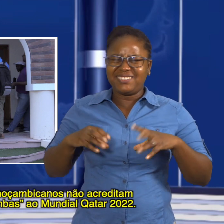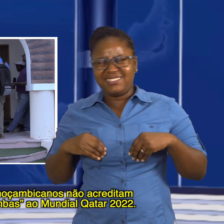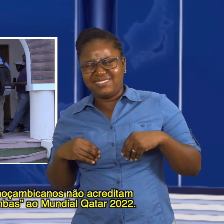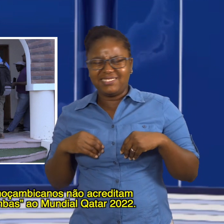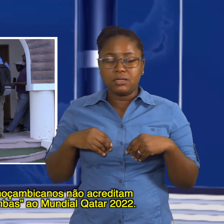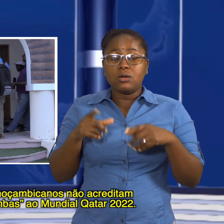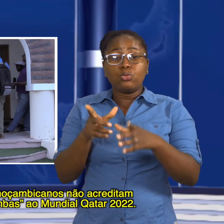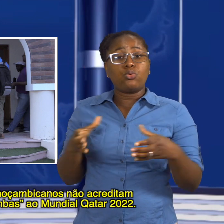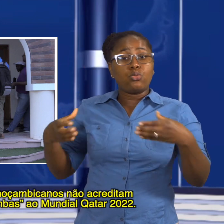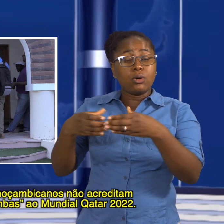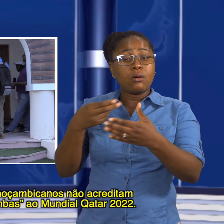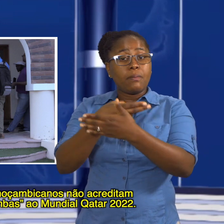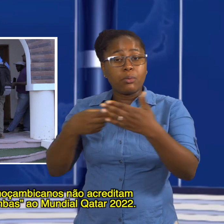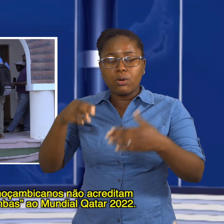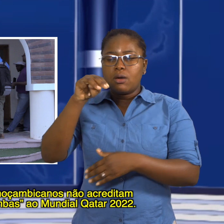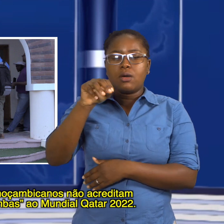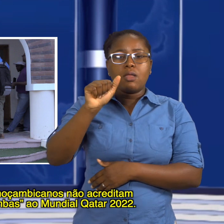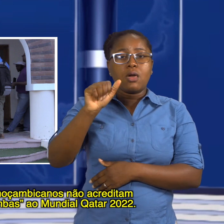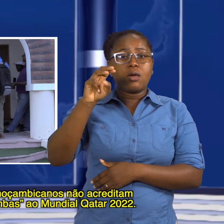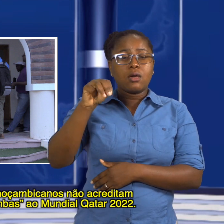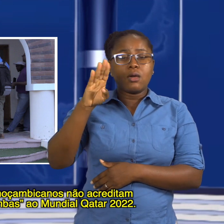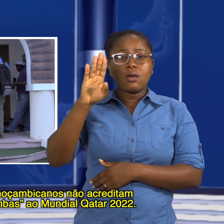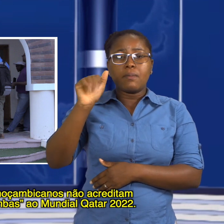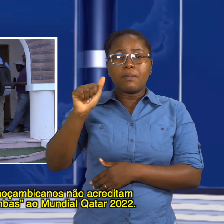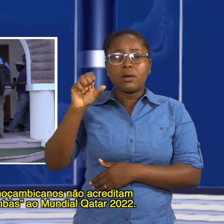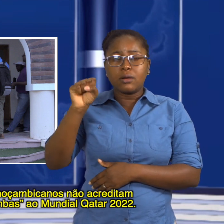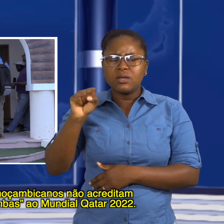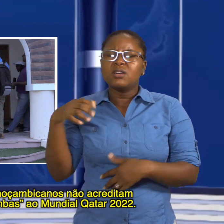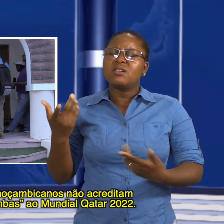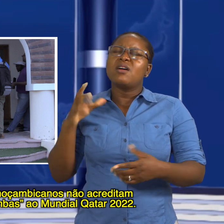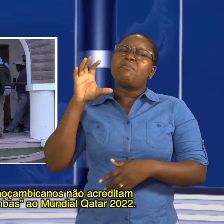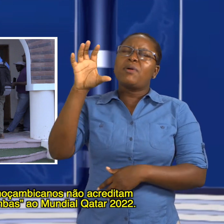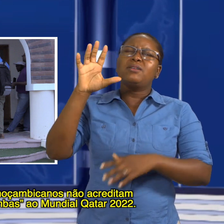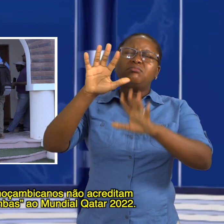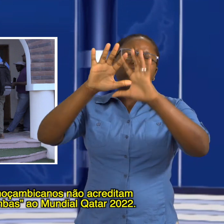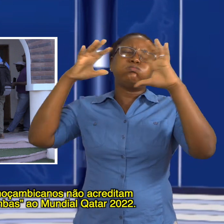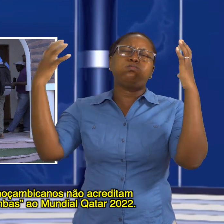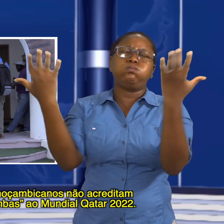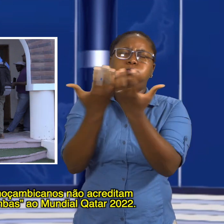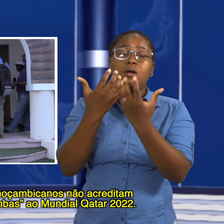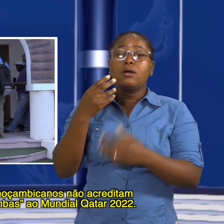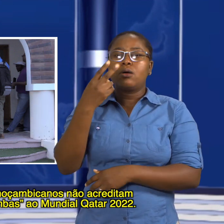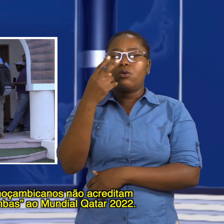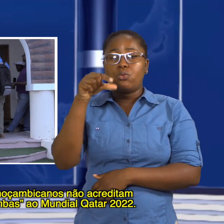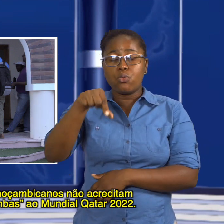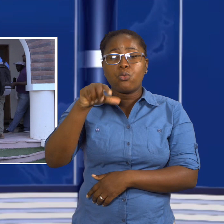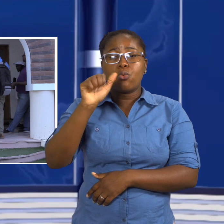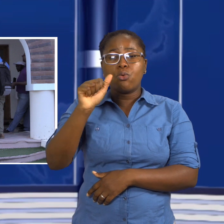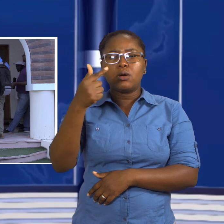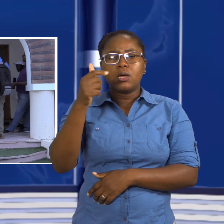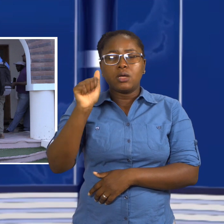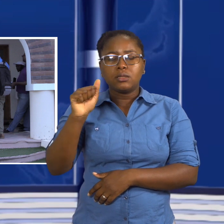Jornalistas desportivos moçambicanos não acreditam na qualificação dos Mambas ao Mundial Qatar